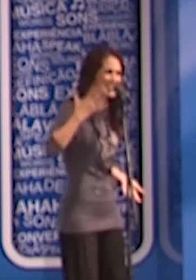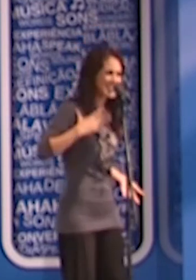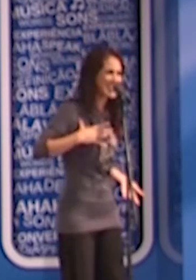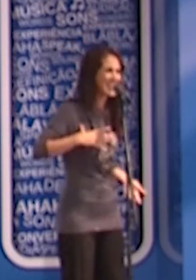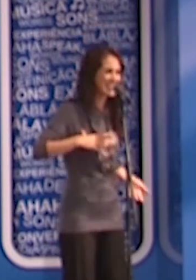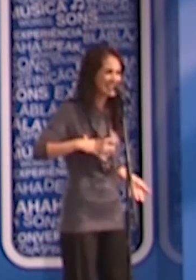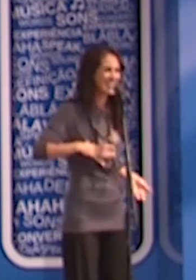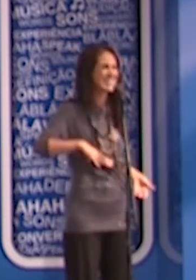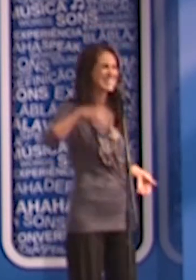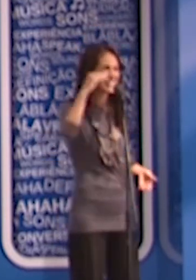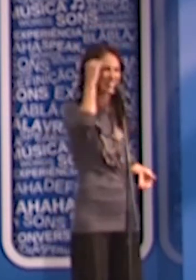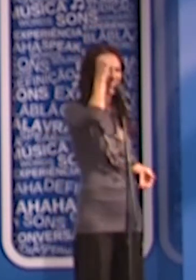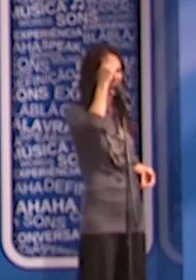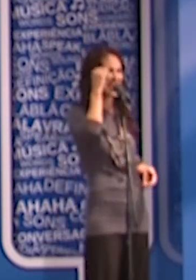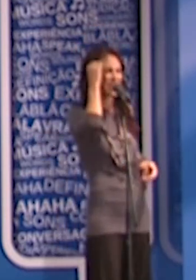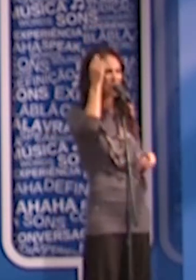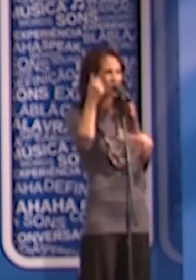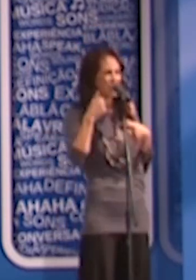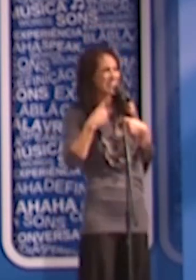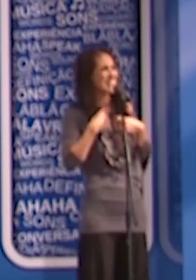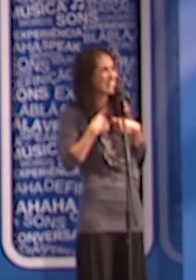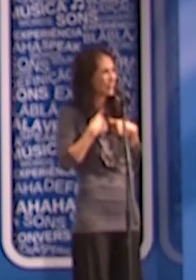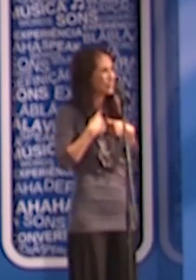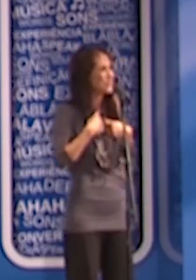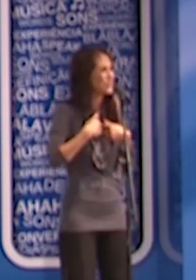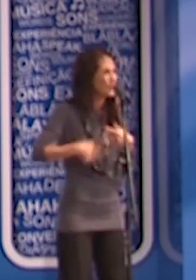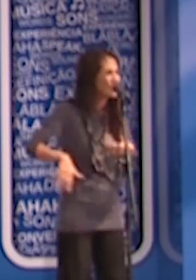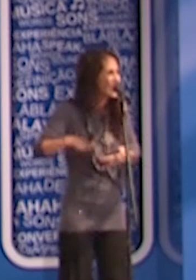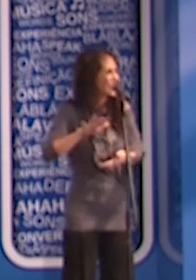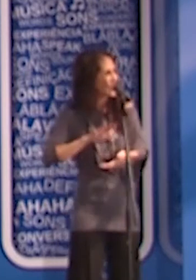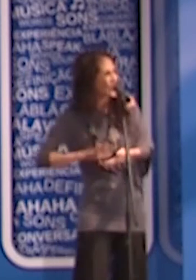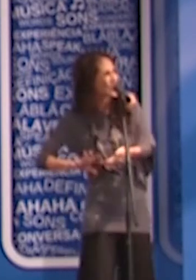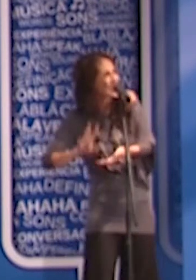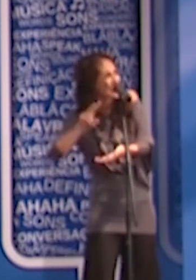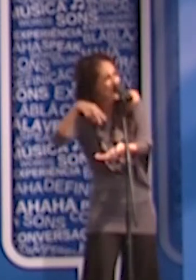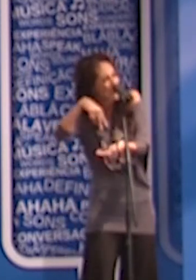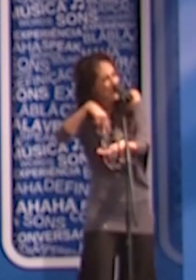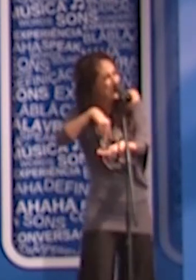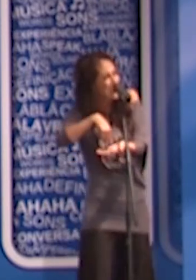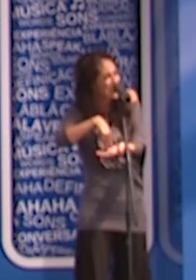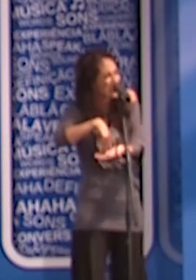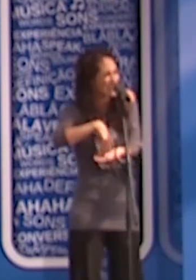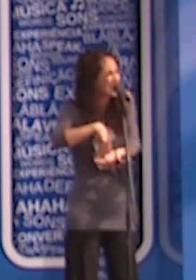quando quiseres sonhar comigo. Onde